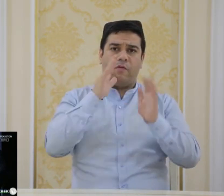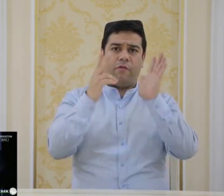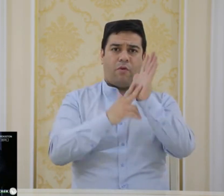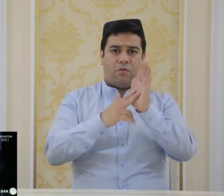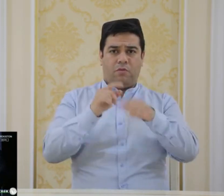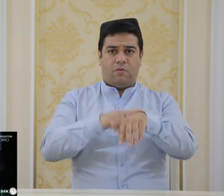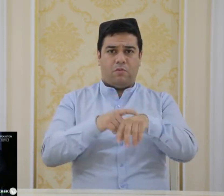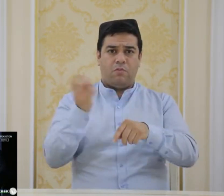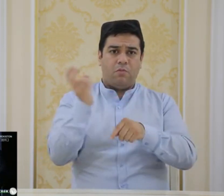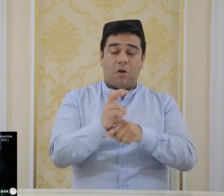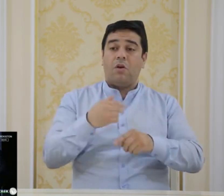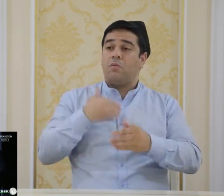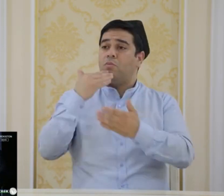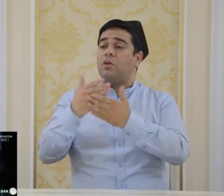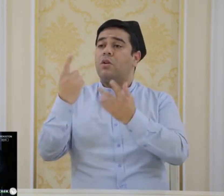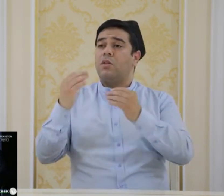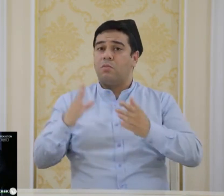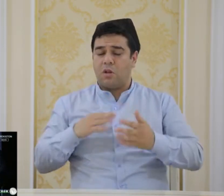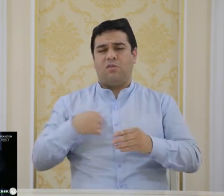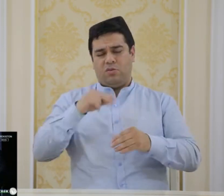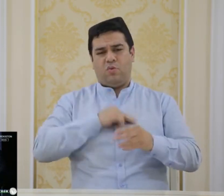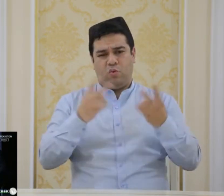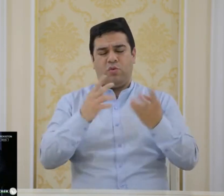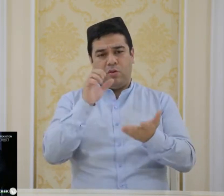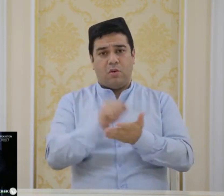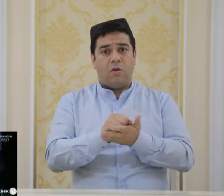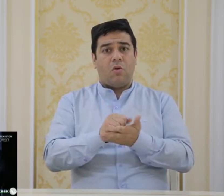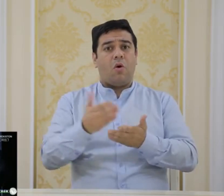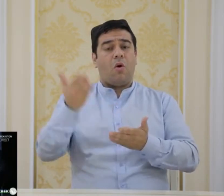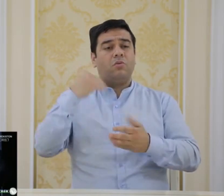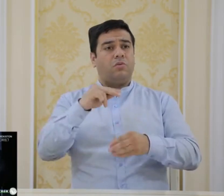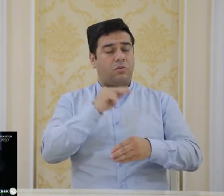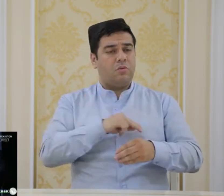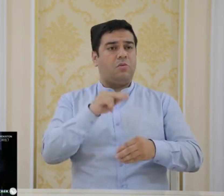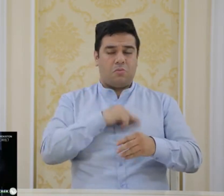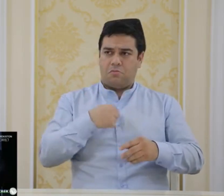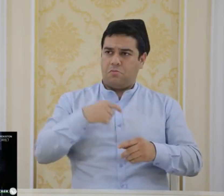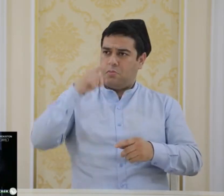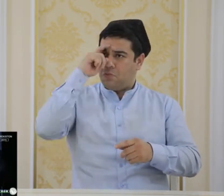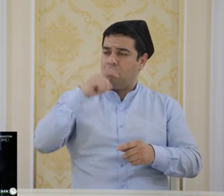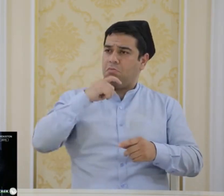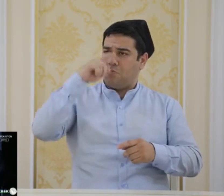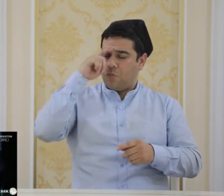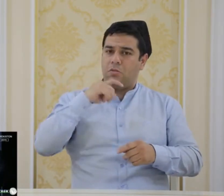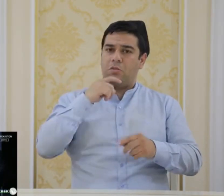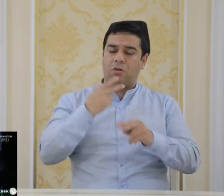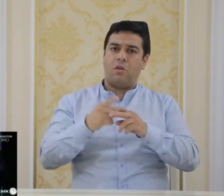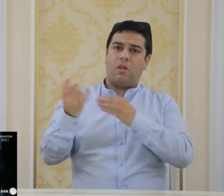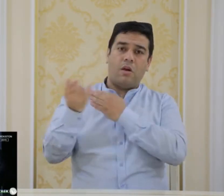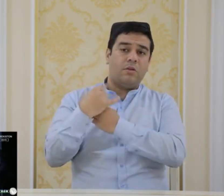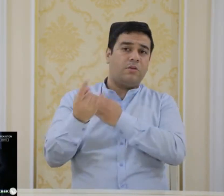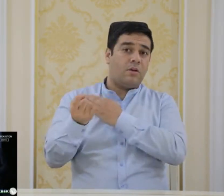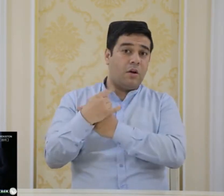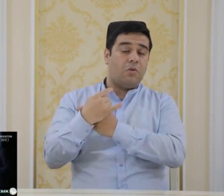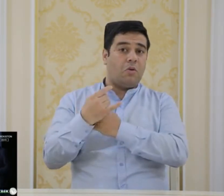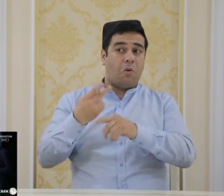da. Qatta yursansa ha, ishim bilan, ilgari ishim bilan deb mana shunaqa meni aldab kelgan